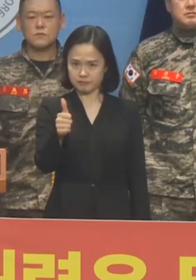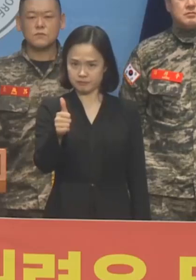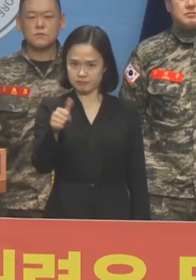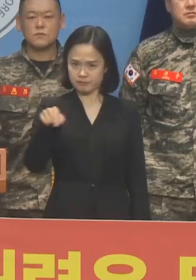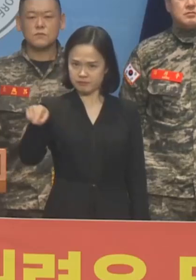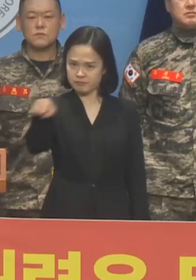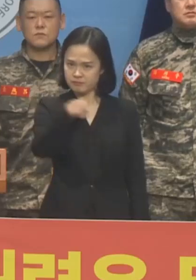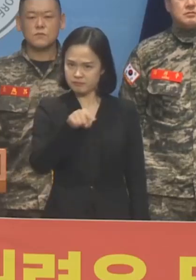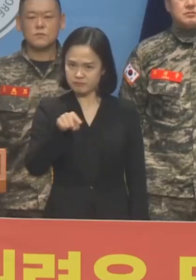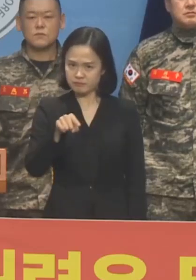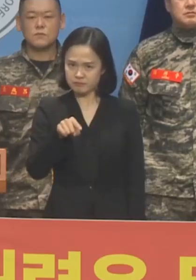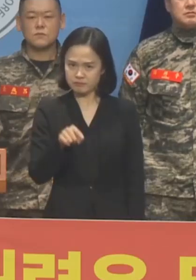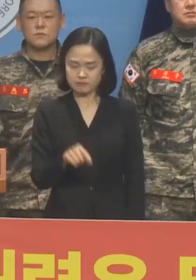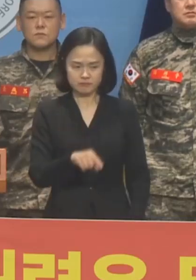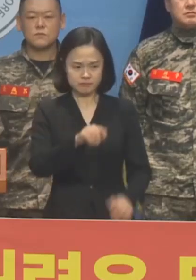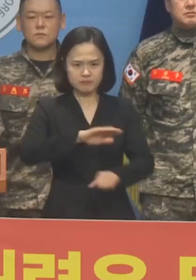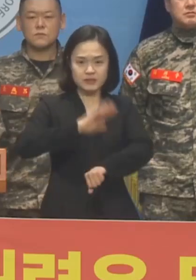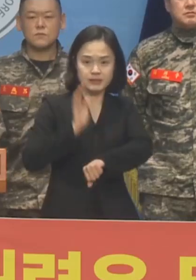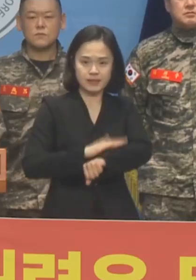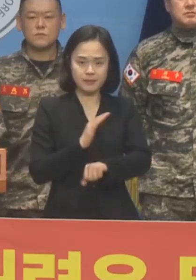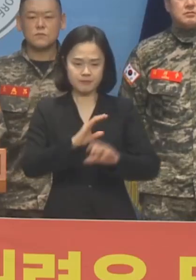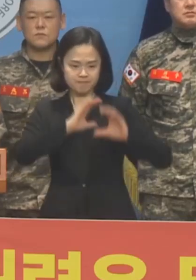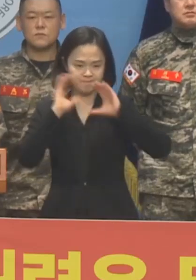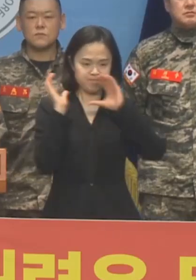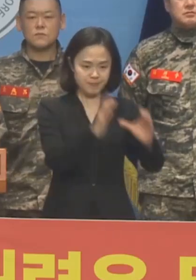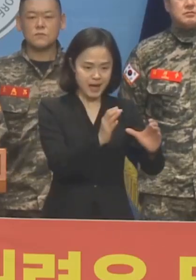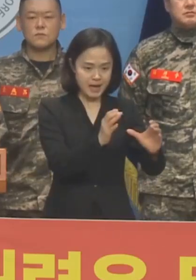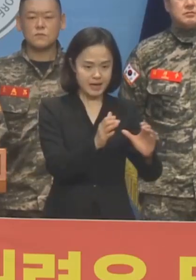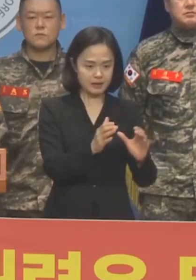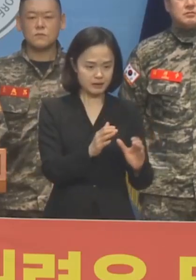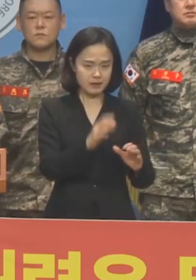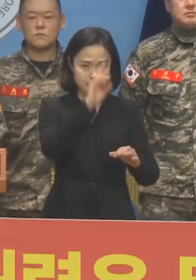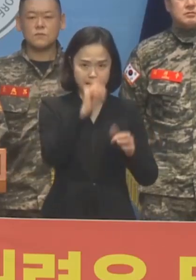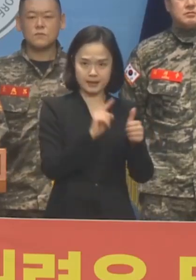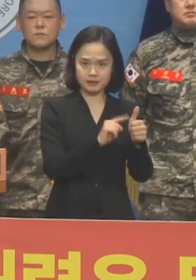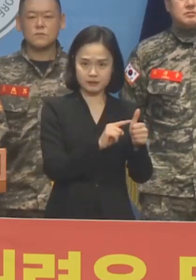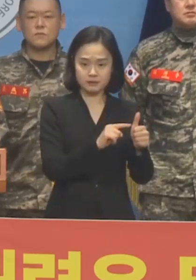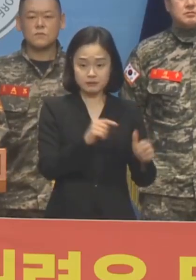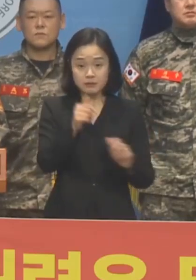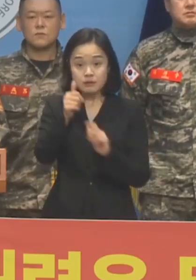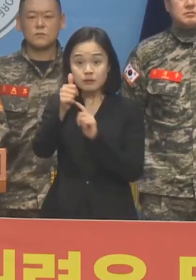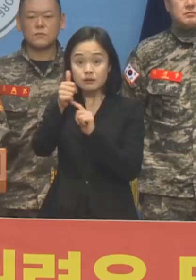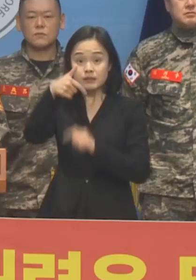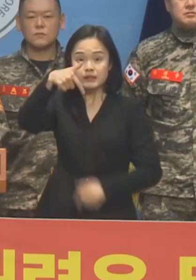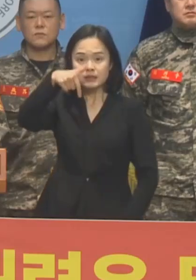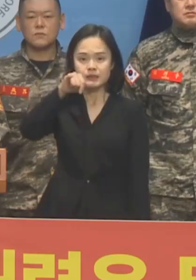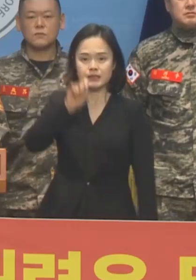대령에게 떠넘긴 김계환은 더 이상 해병대의